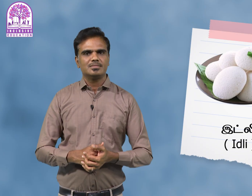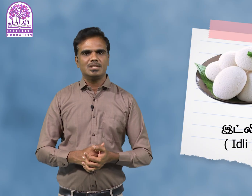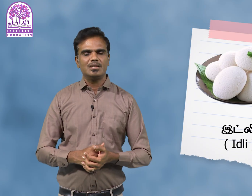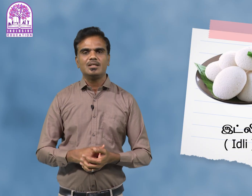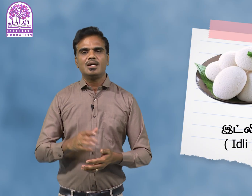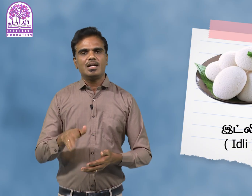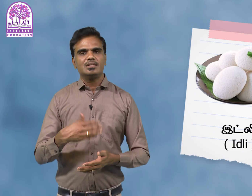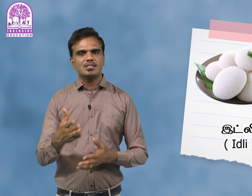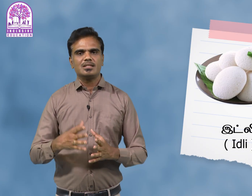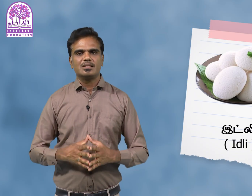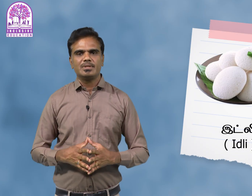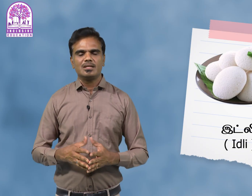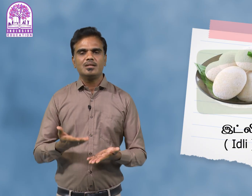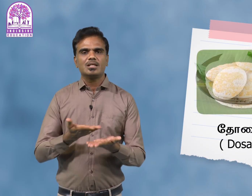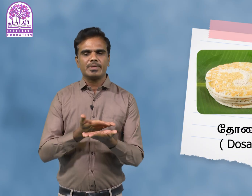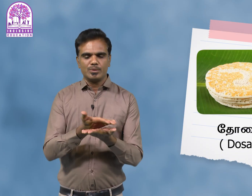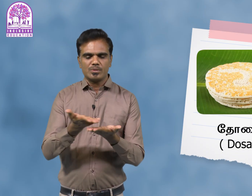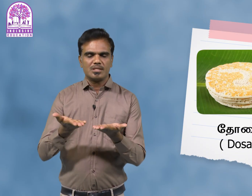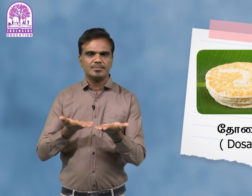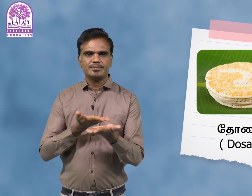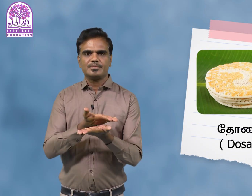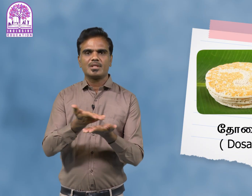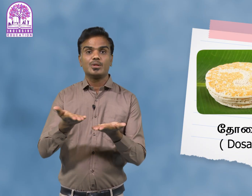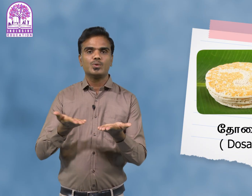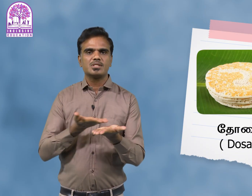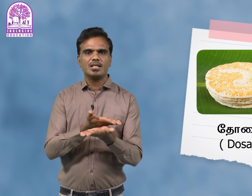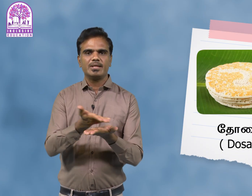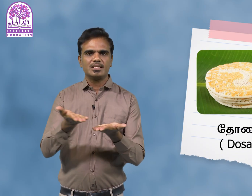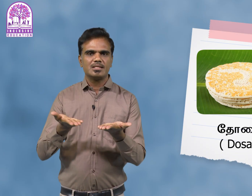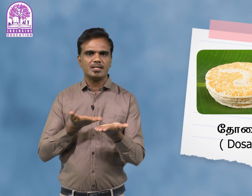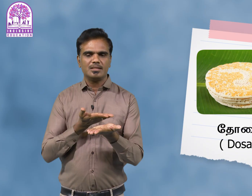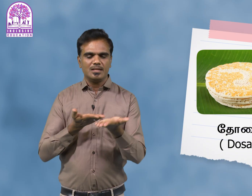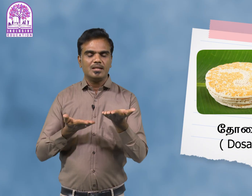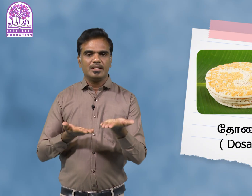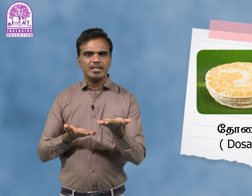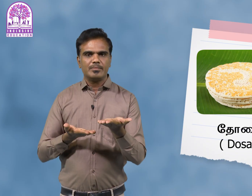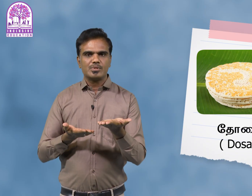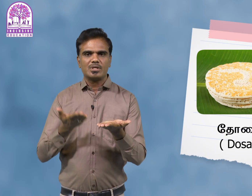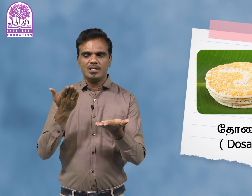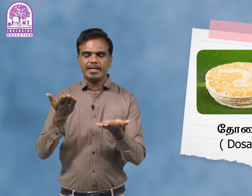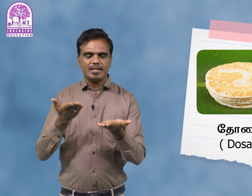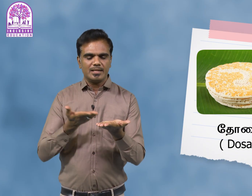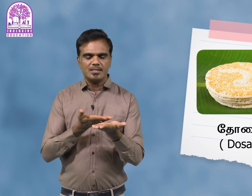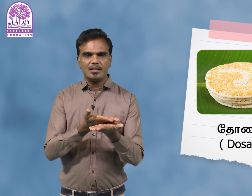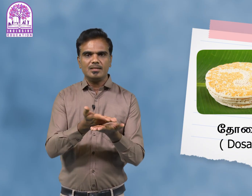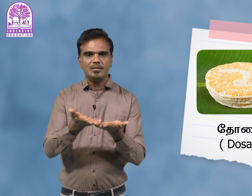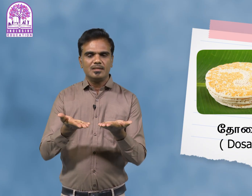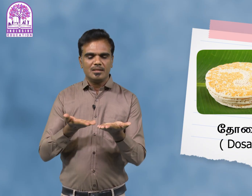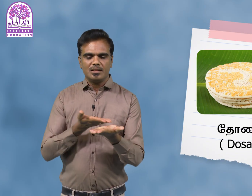சரிங்களா? அடுத்து என்ன செய்யணும் அப்படின்னா, இங்கே பாருங்கள், தோசை அப்படிங்கிறதுக்கான சைன். லெஃப்ட் ஹேண்ட் எப்படி வச்சுக்கோங்க, ரைட் ஹேண்டில் என்ன செய்றீங்க, இப்படி